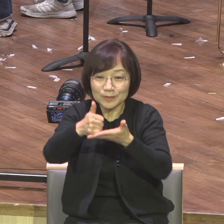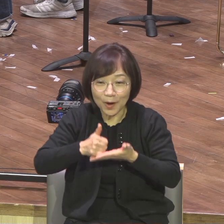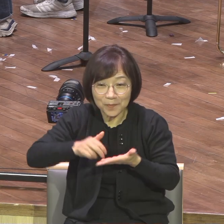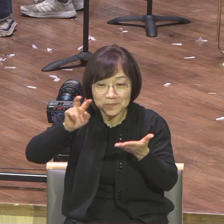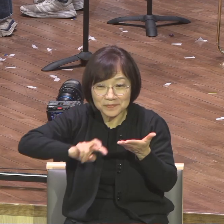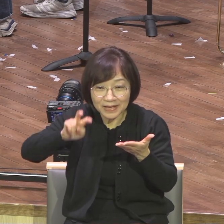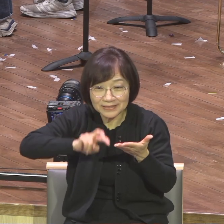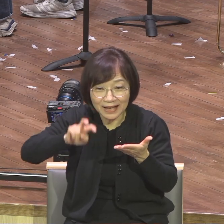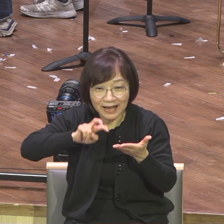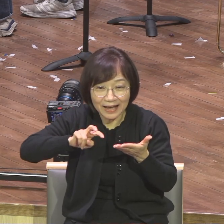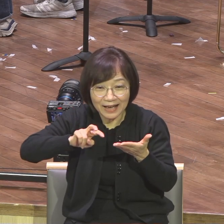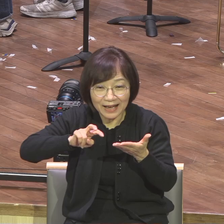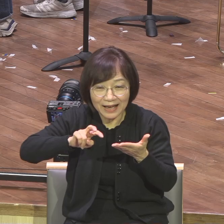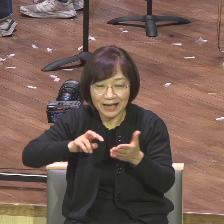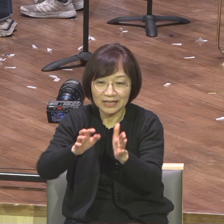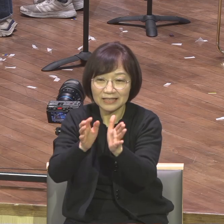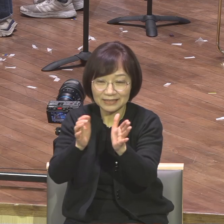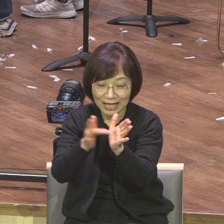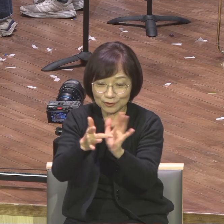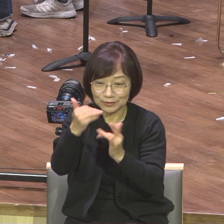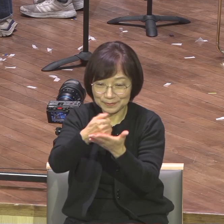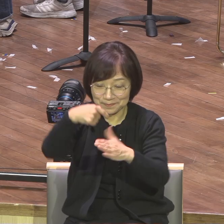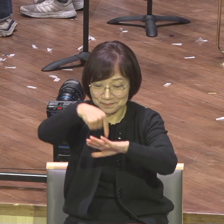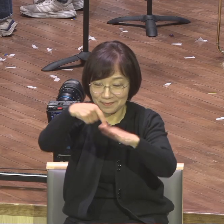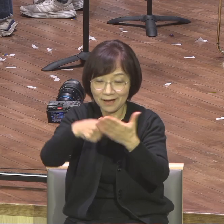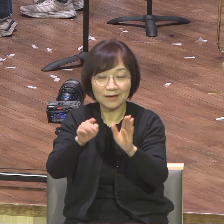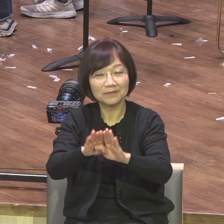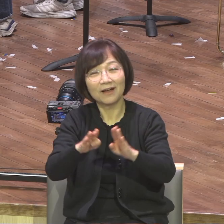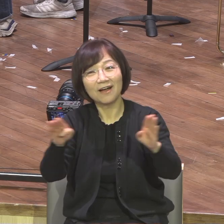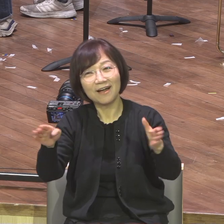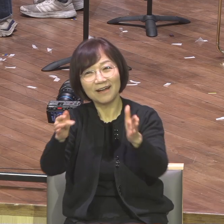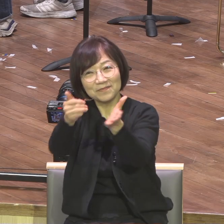영접을 하고 하나님의 자녀가 되는 그 순간에